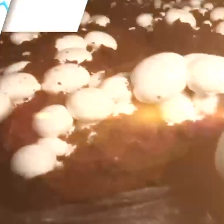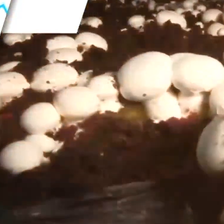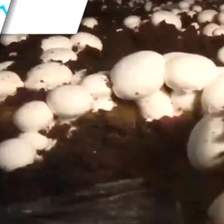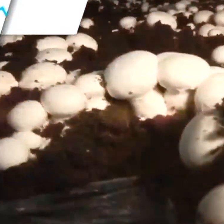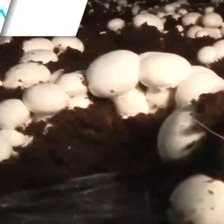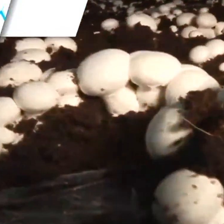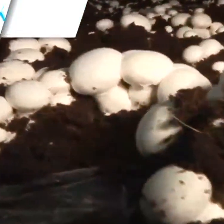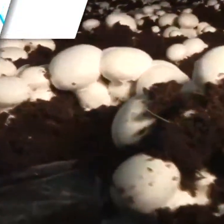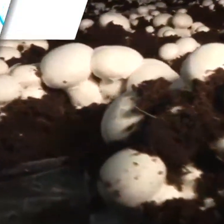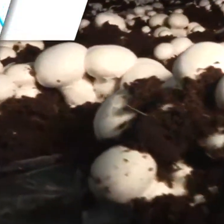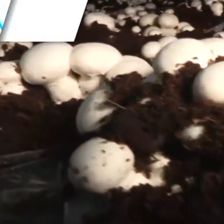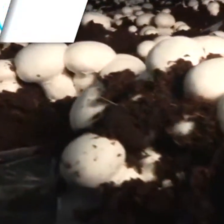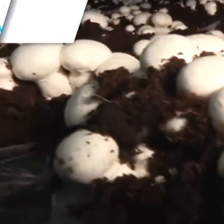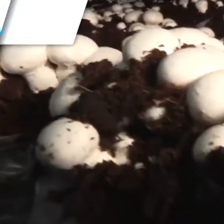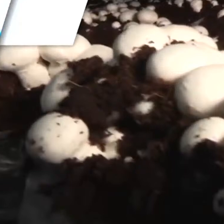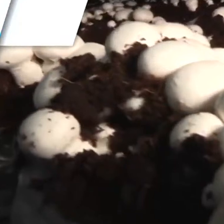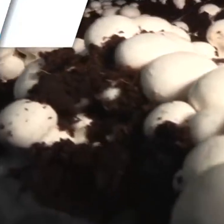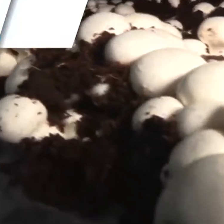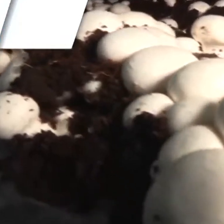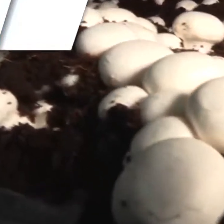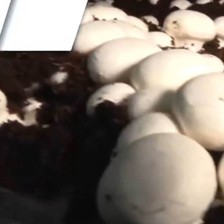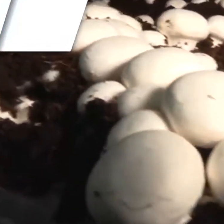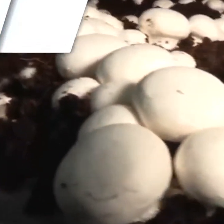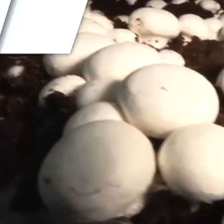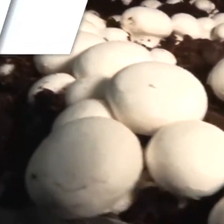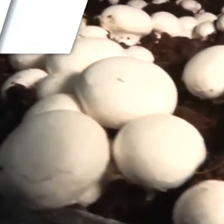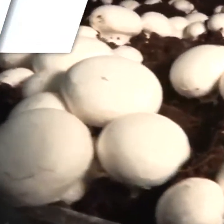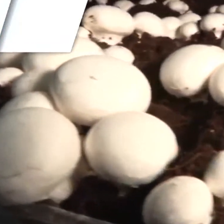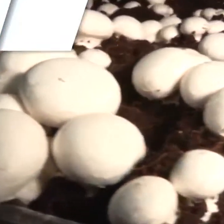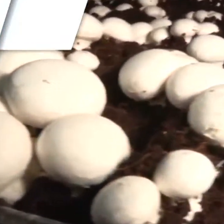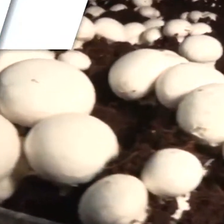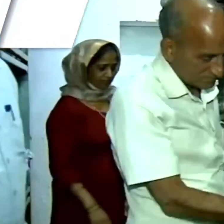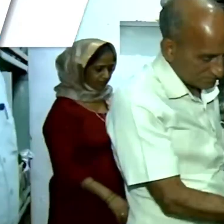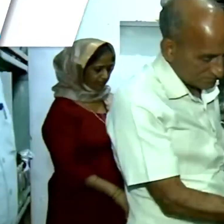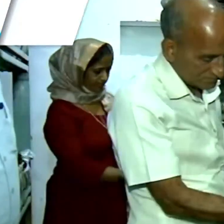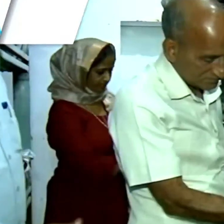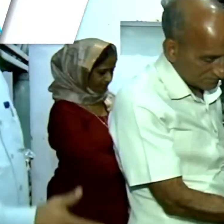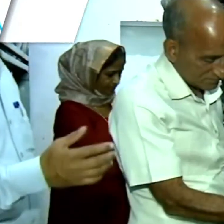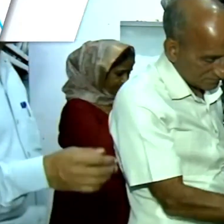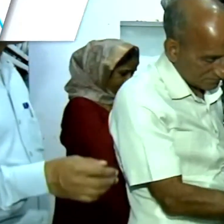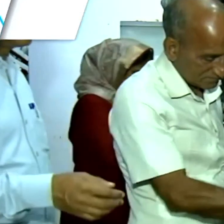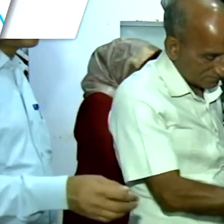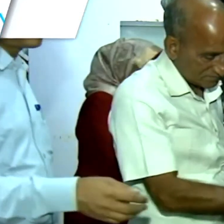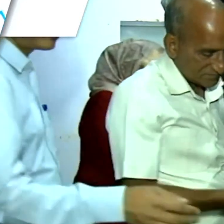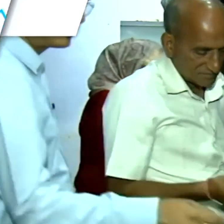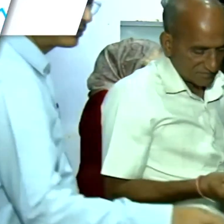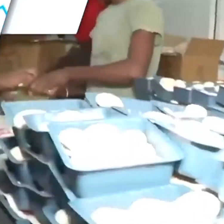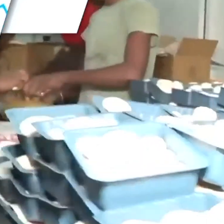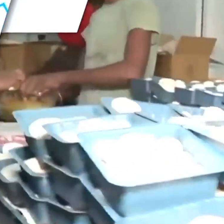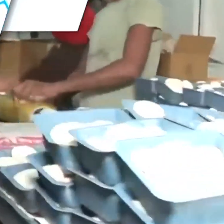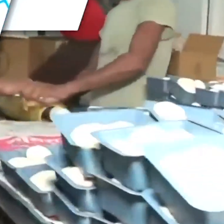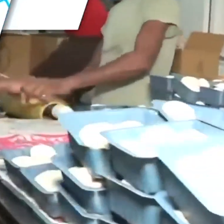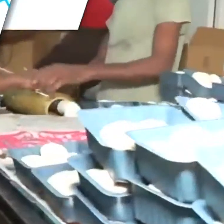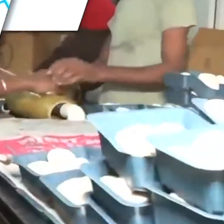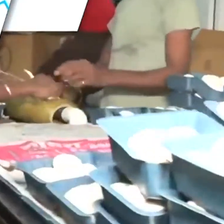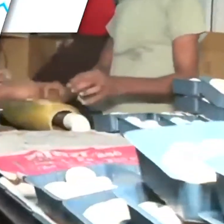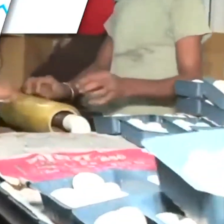तो आप भी मशरूम उत्पादन के क्षेत्र में करियर बनाकर खुद को व अपने परिवार को आर्थिक रूप से मजबूत बनाने के लिए